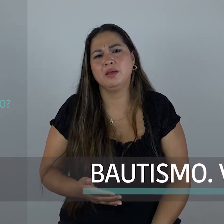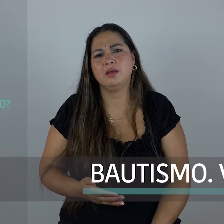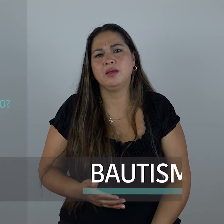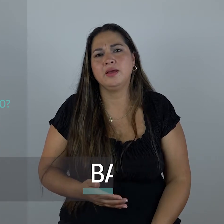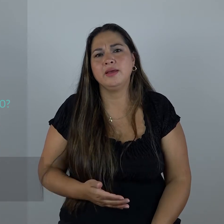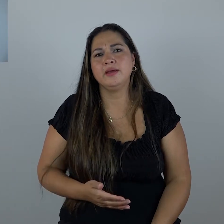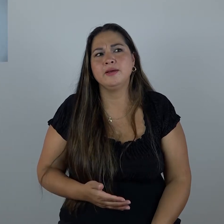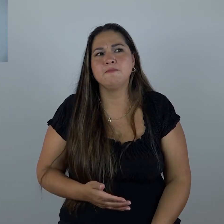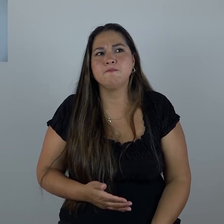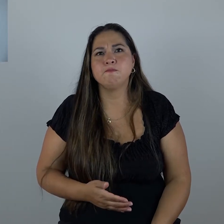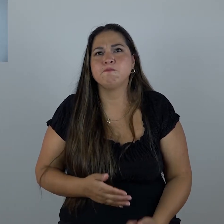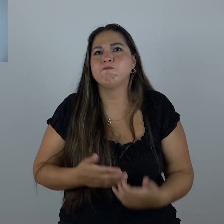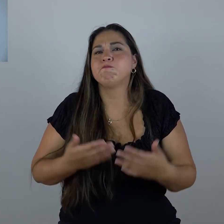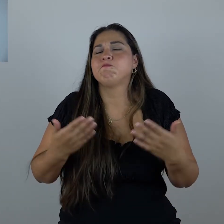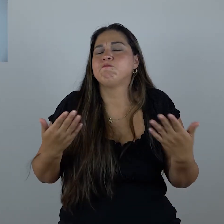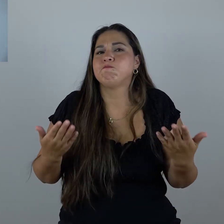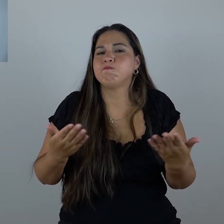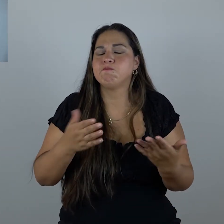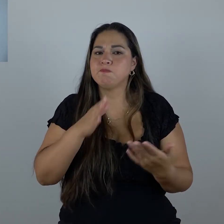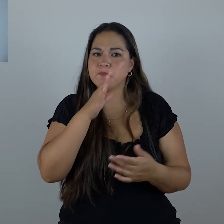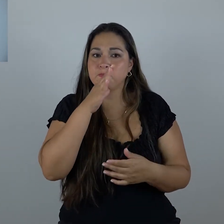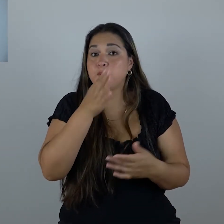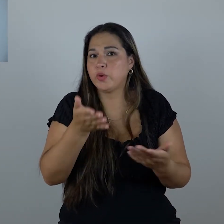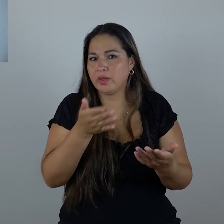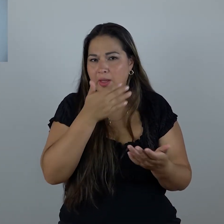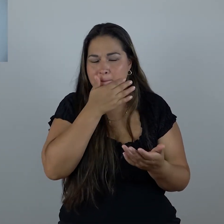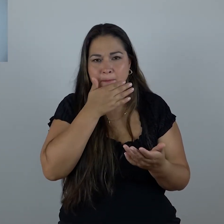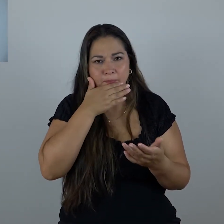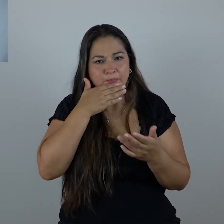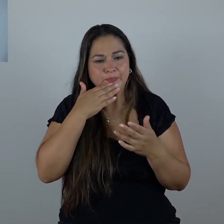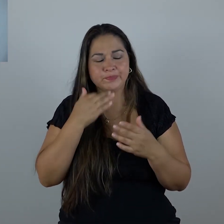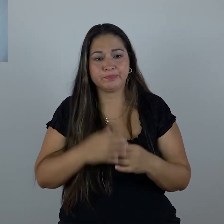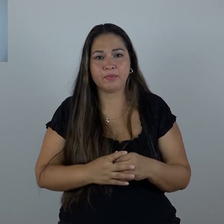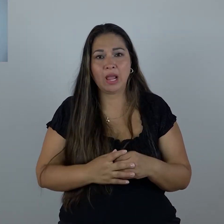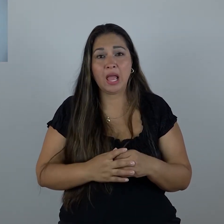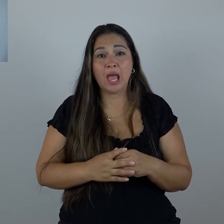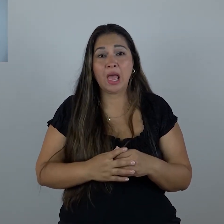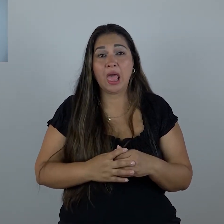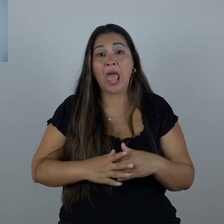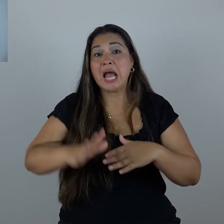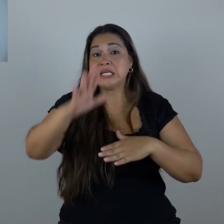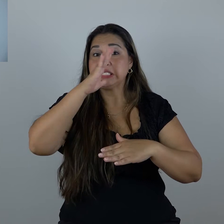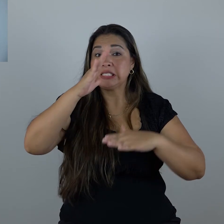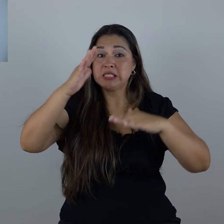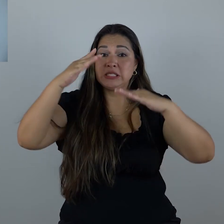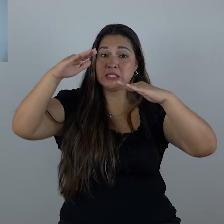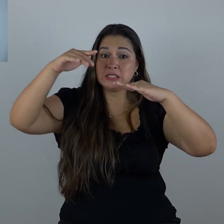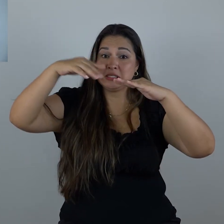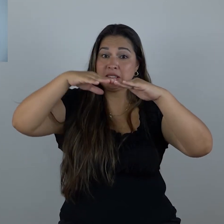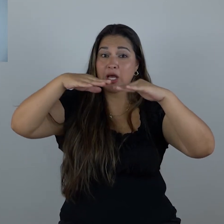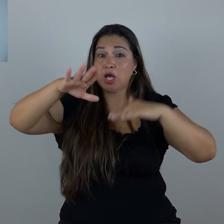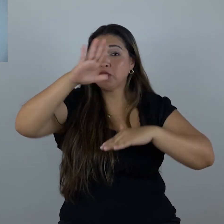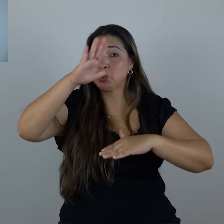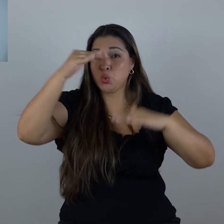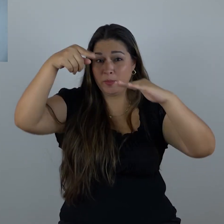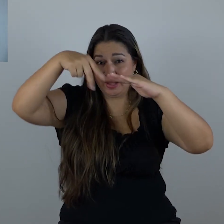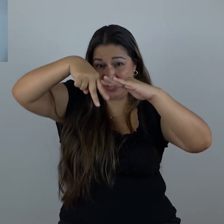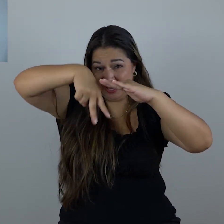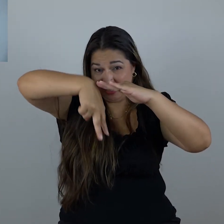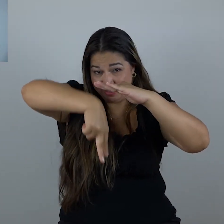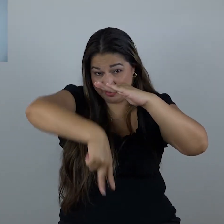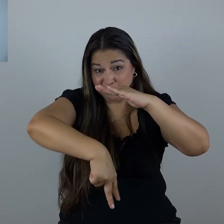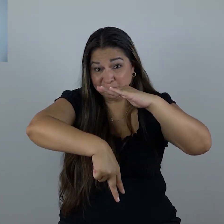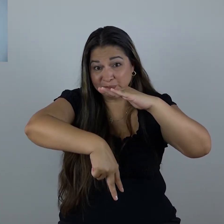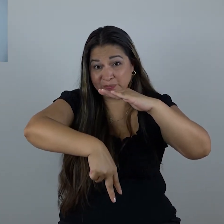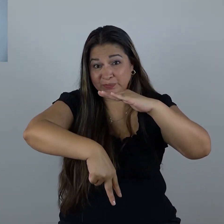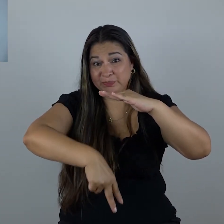significa sumergir. Es decir, sumergir. ¿Entendéis lo que significa sumergir? Es como si tú metieras algo debajo o en un líquido